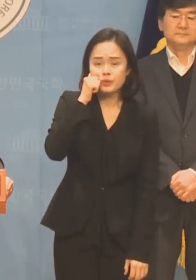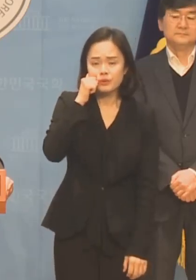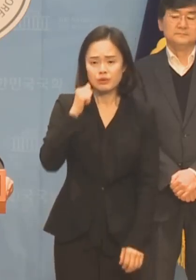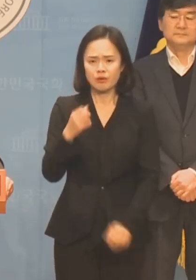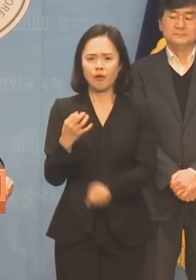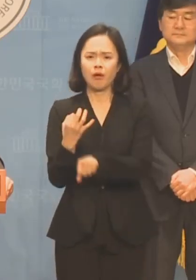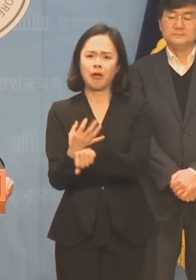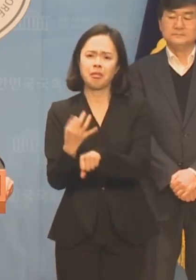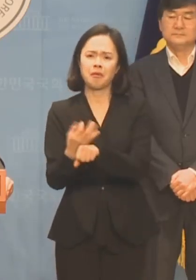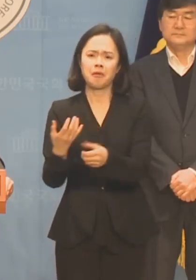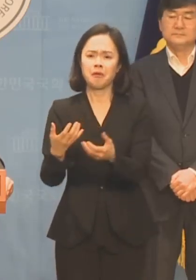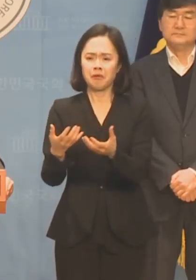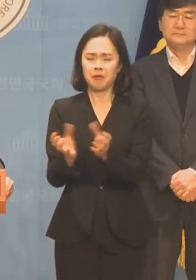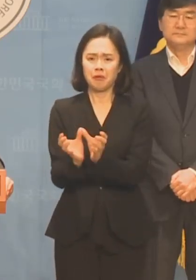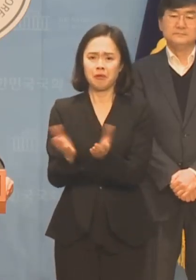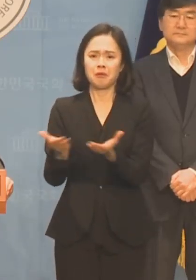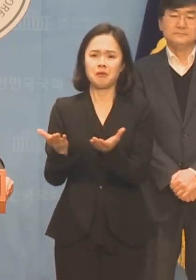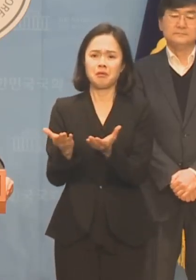현실입니다.